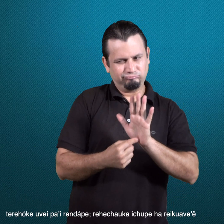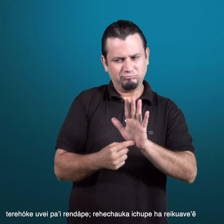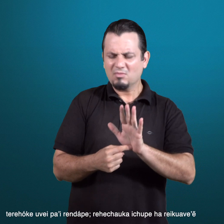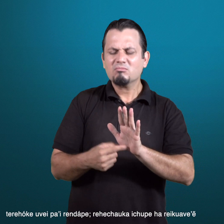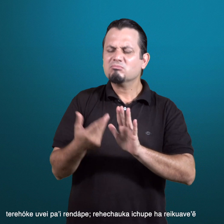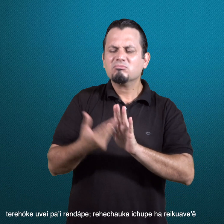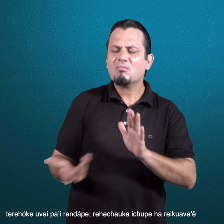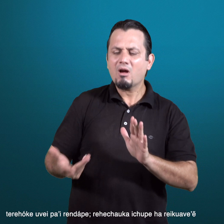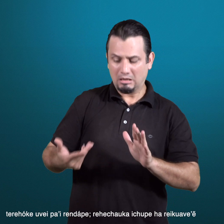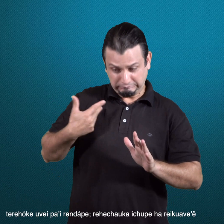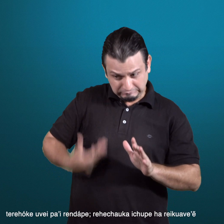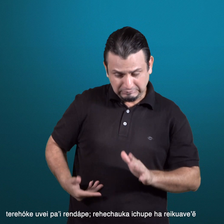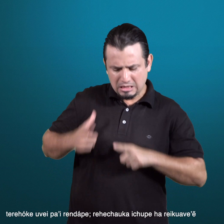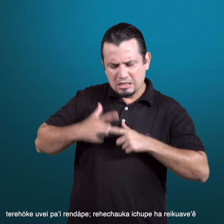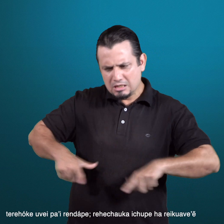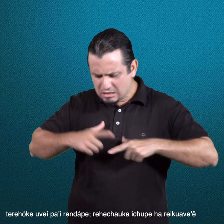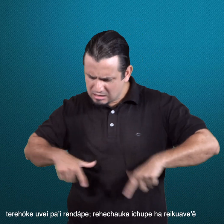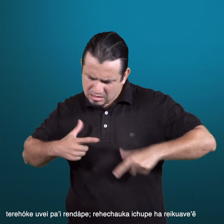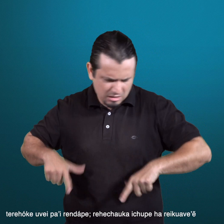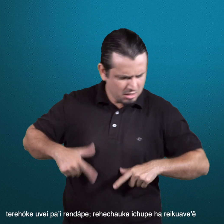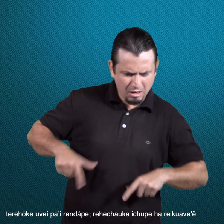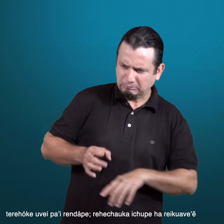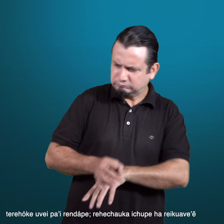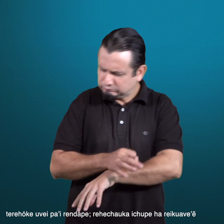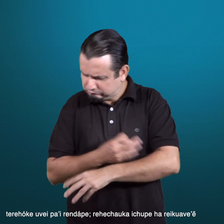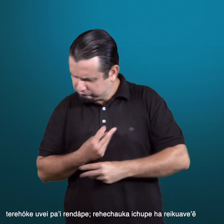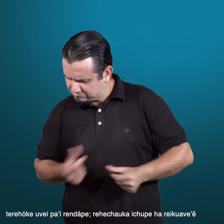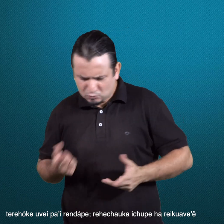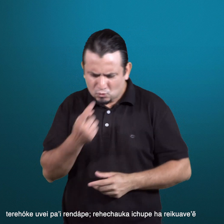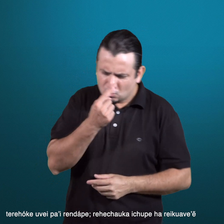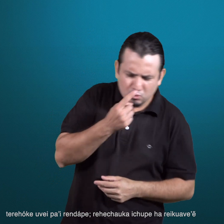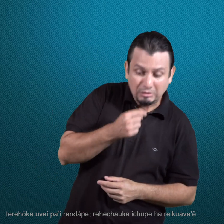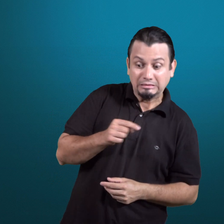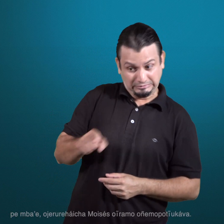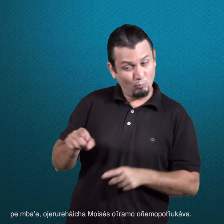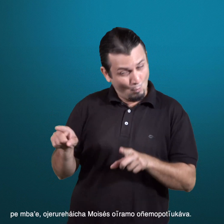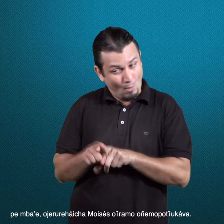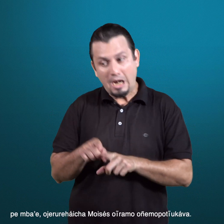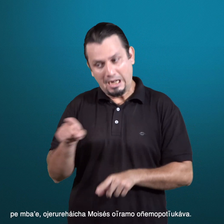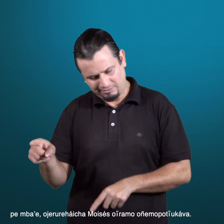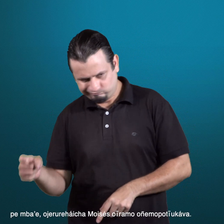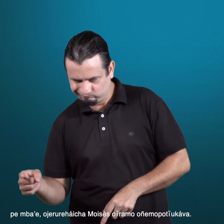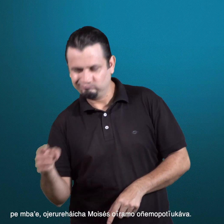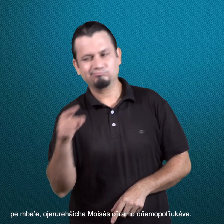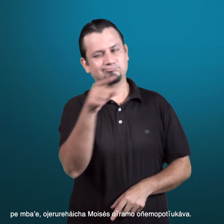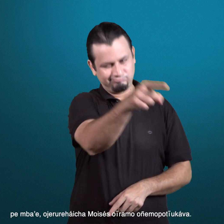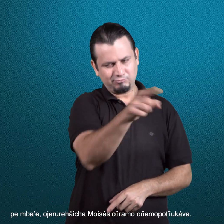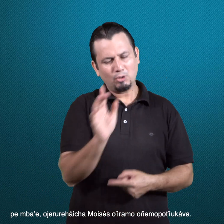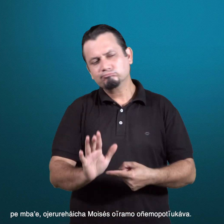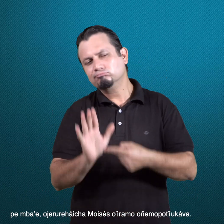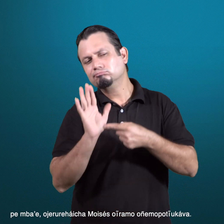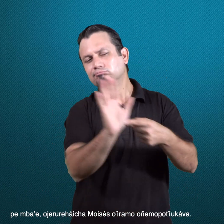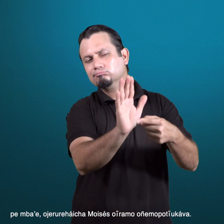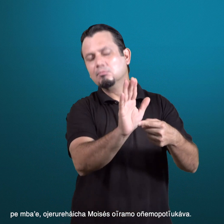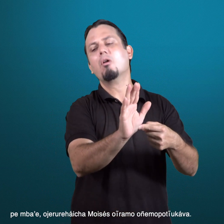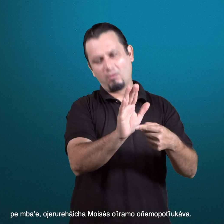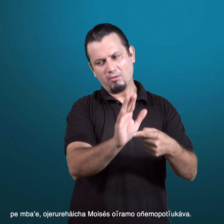irendápe. Rehechauka ichupe ha reikuaave'ẽ pe mba'e ojerureháicha Moisés